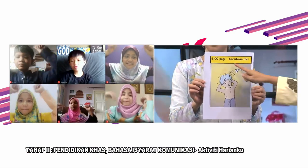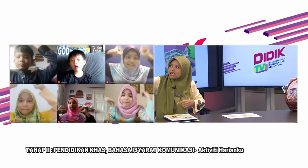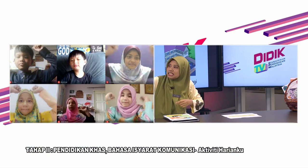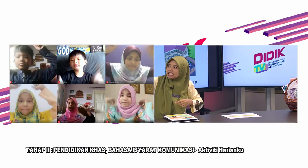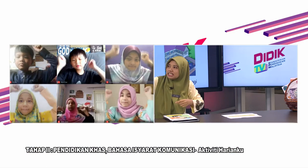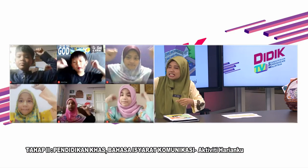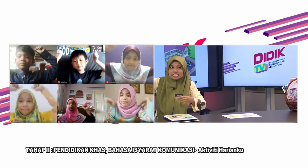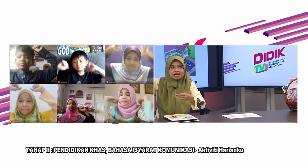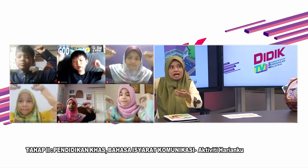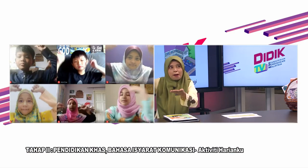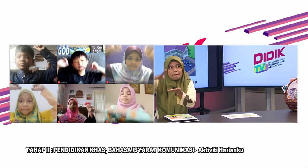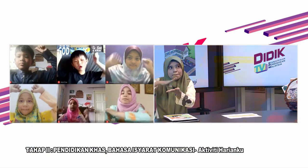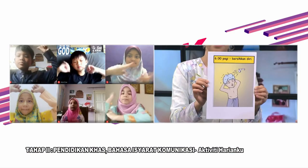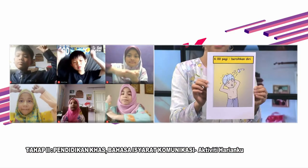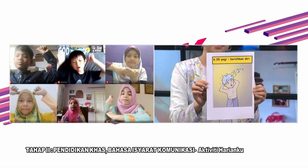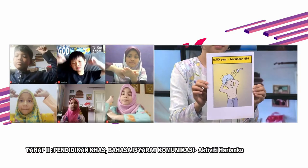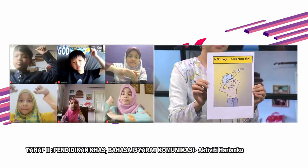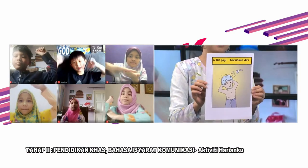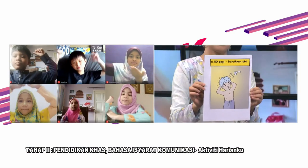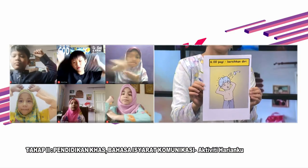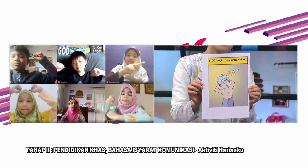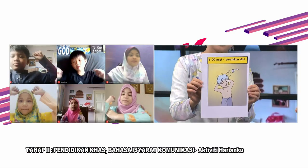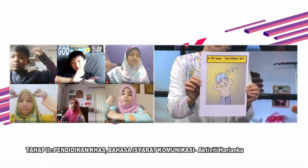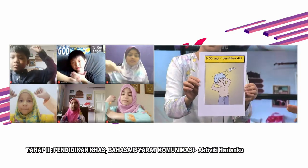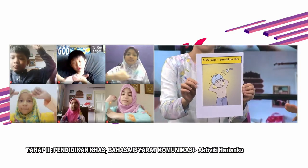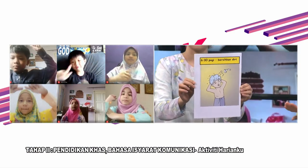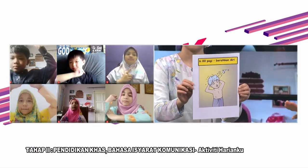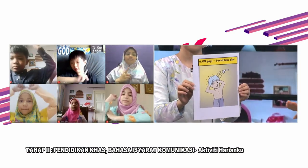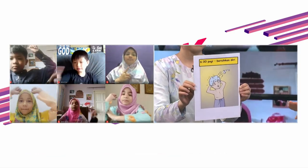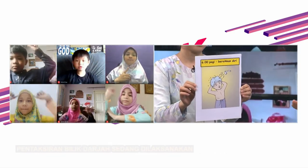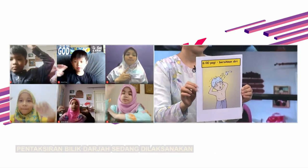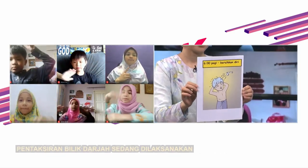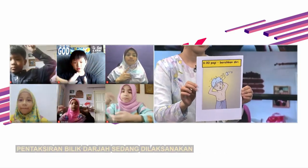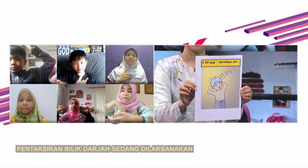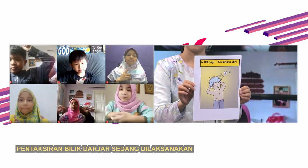Ni apa? Bersih